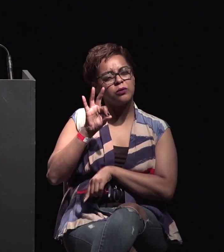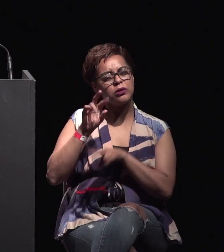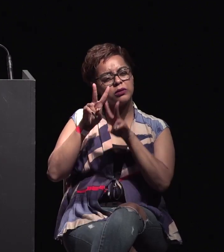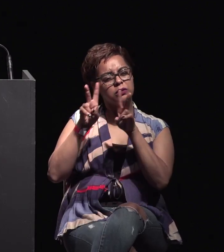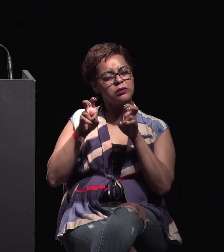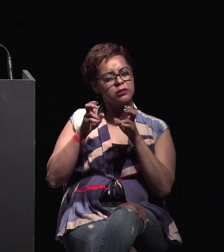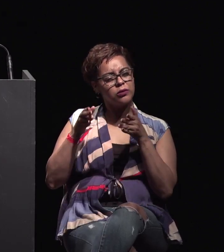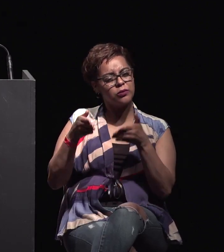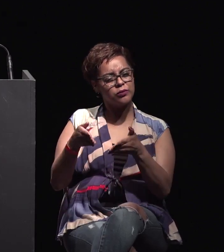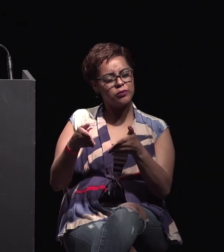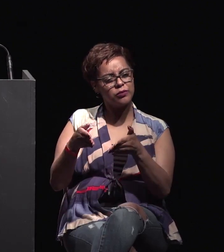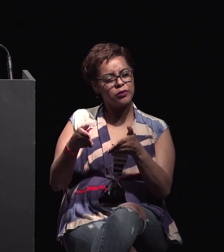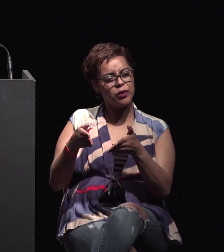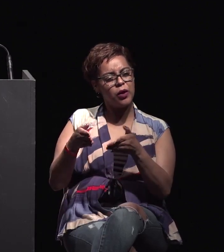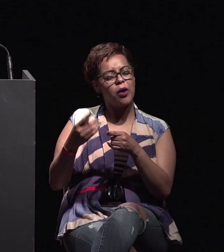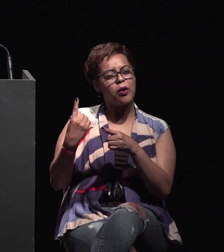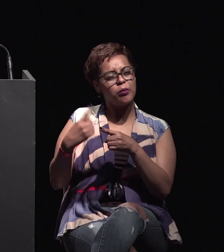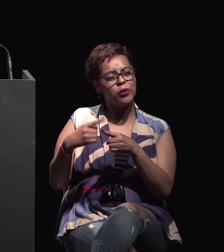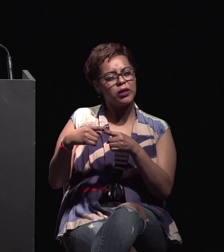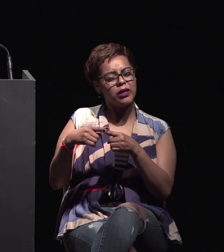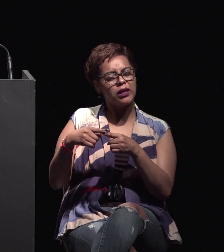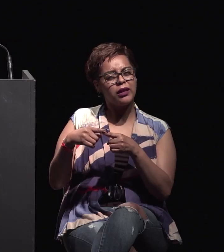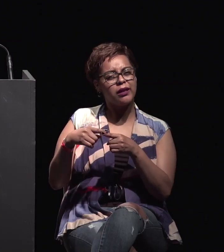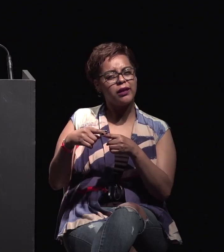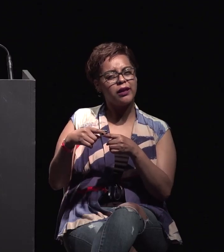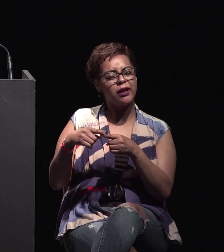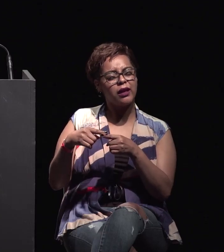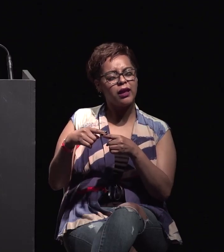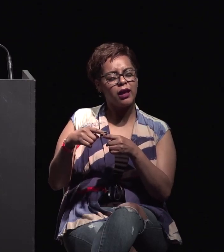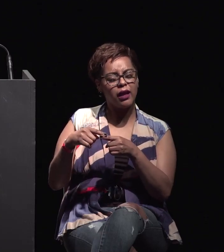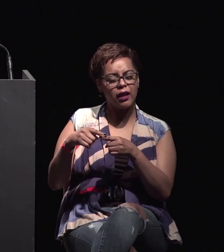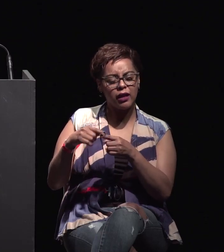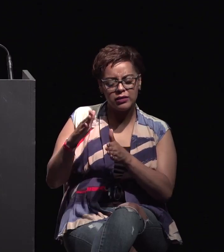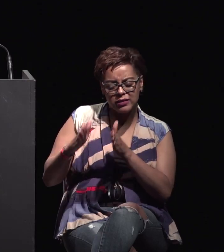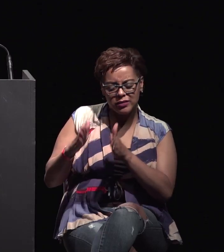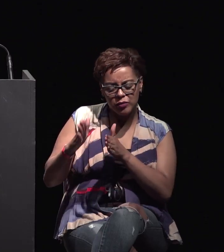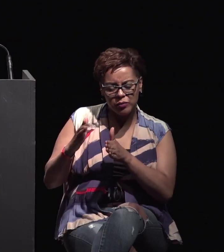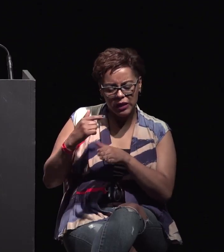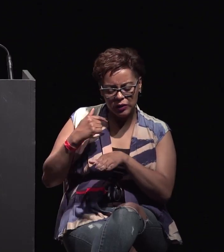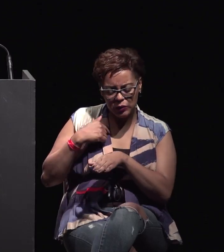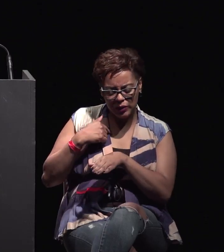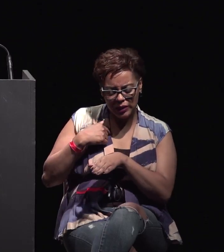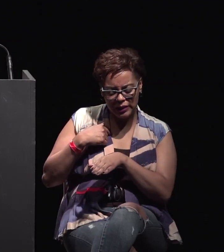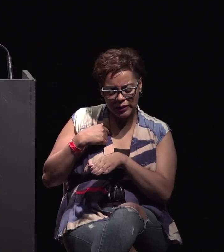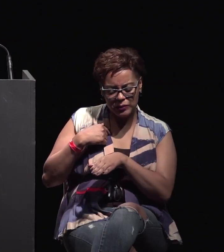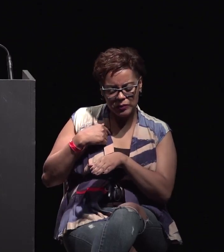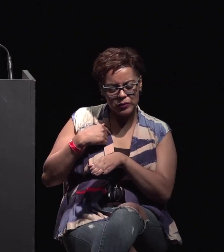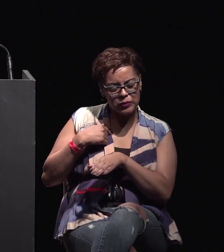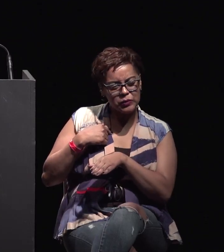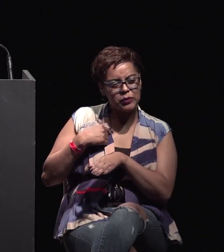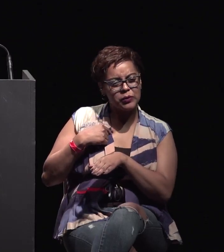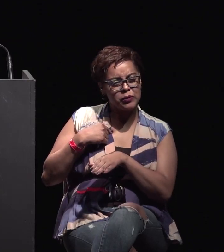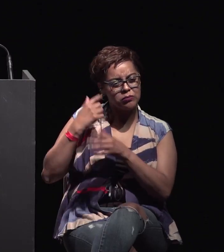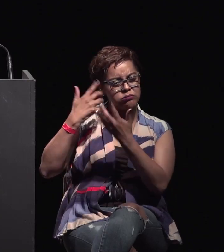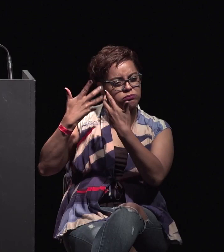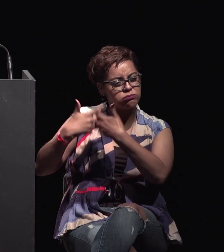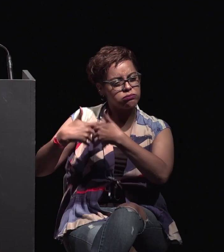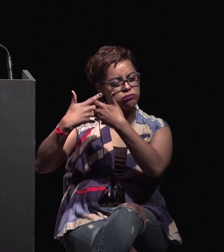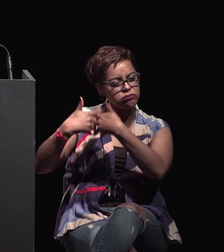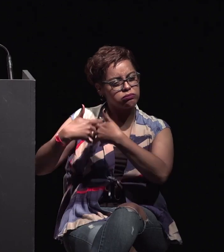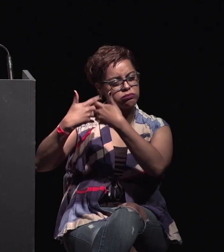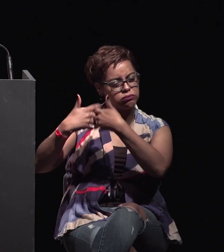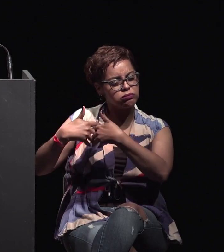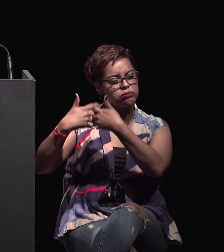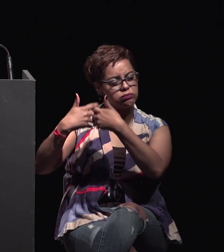é um tema que vem ocupando bastante da minha reflexão,